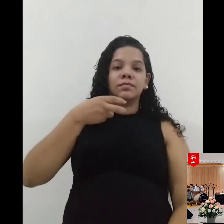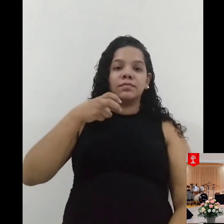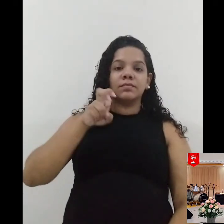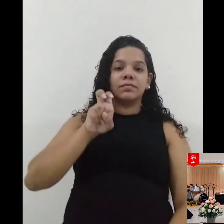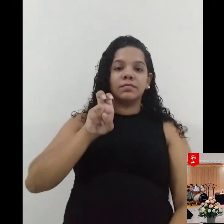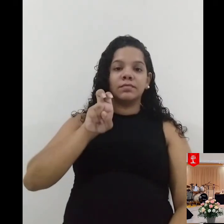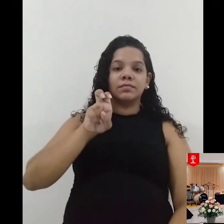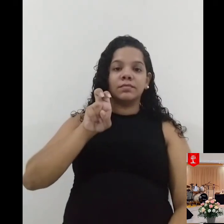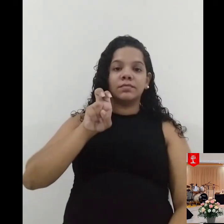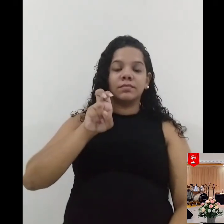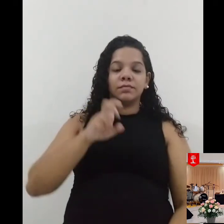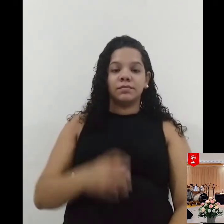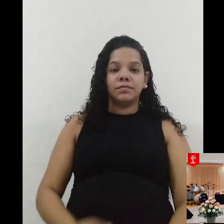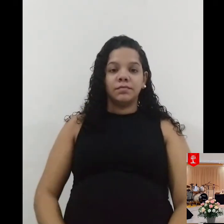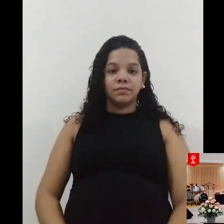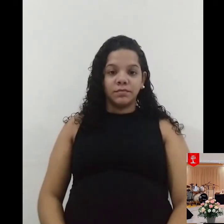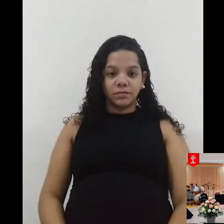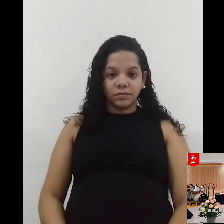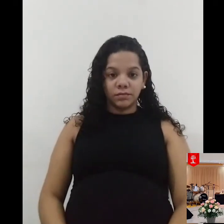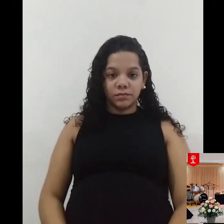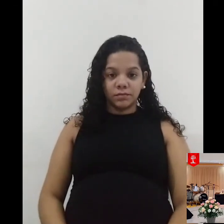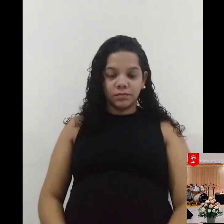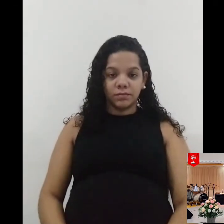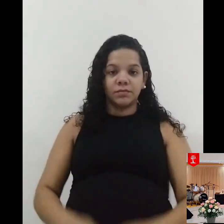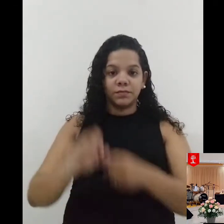A palavra do Senhor nos diz assim: